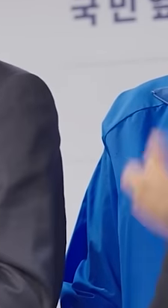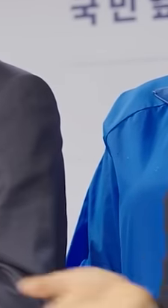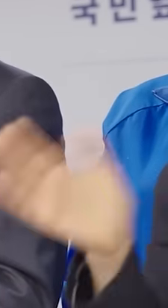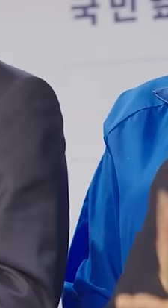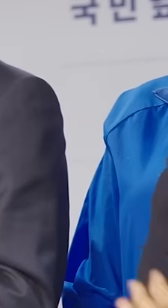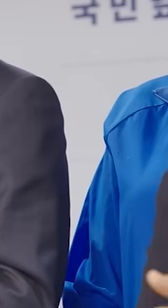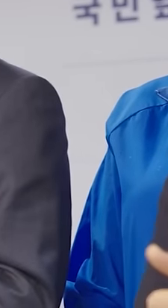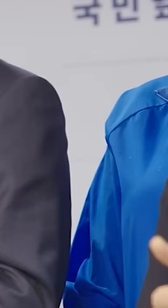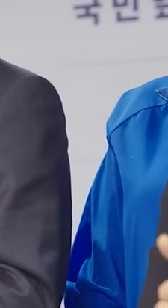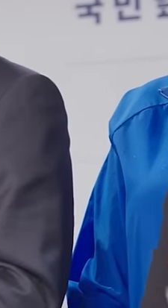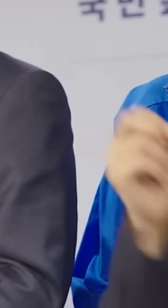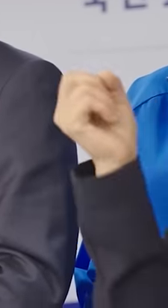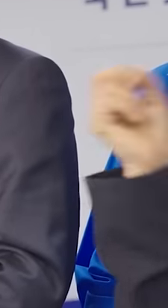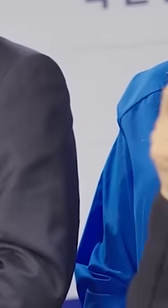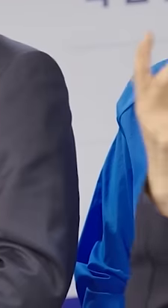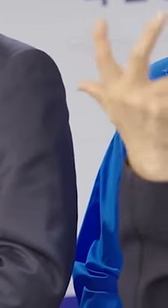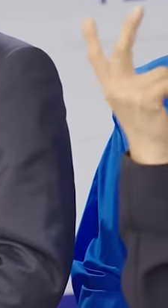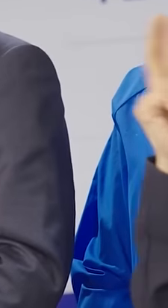다시 돌아서서